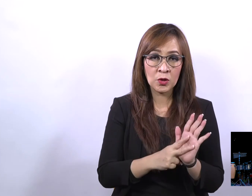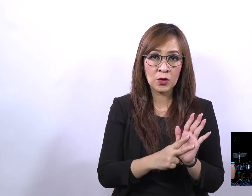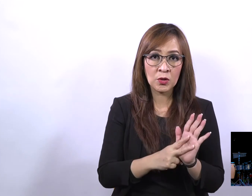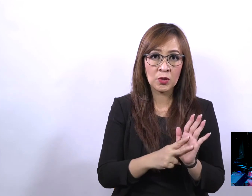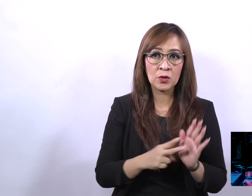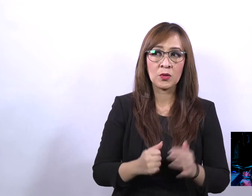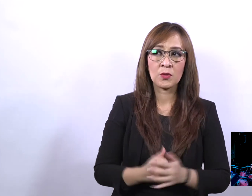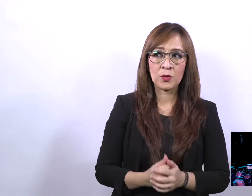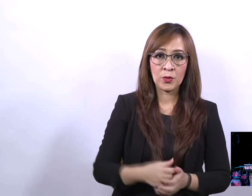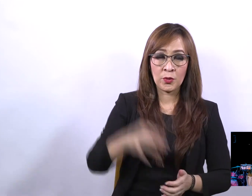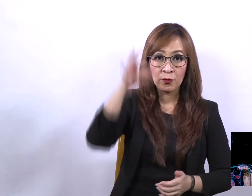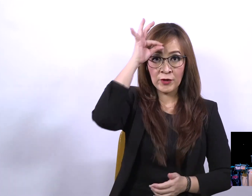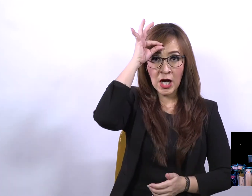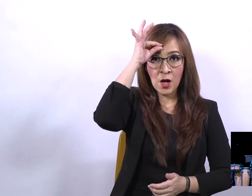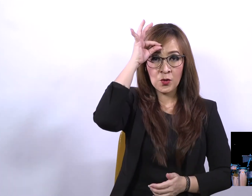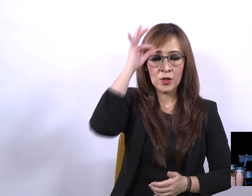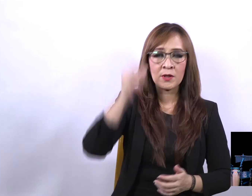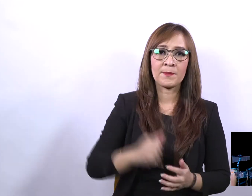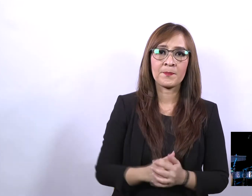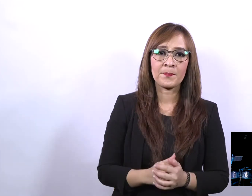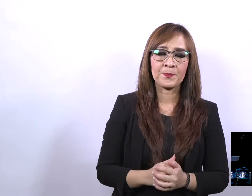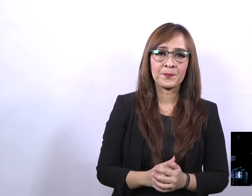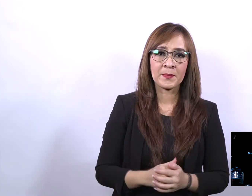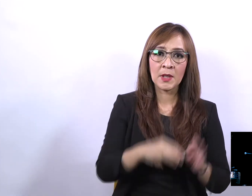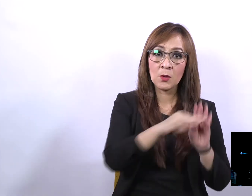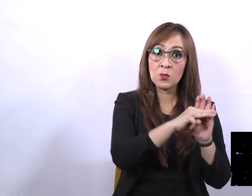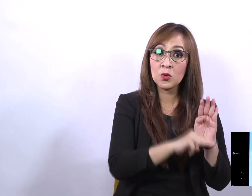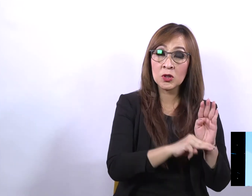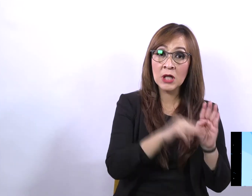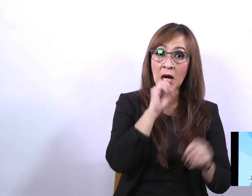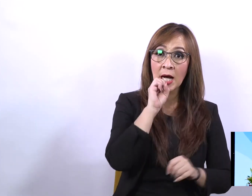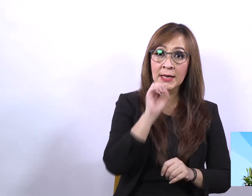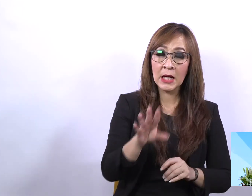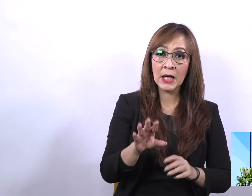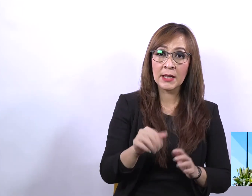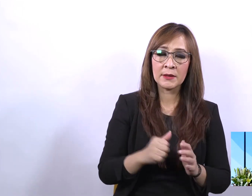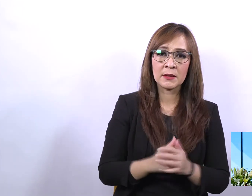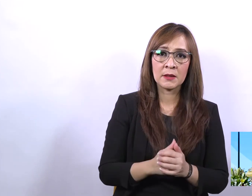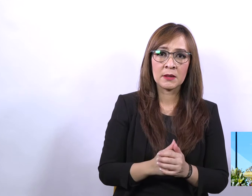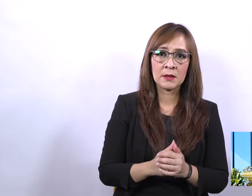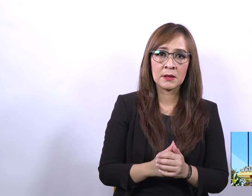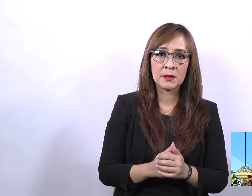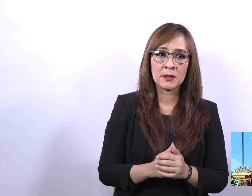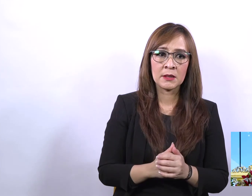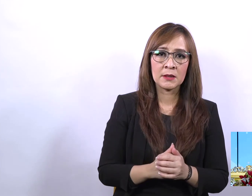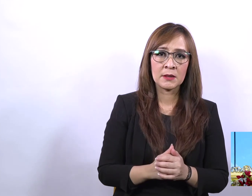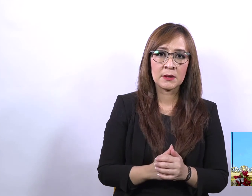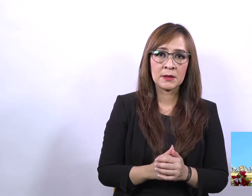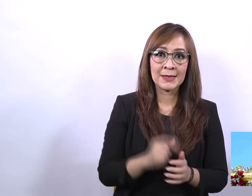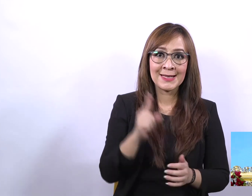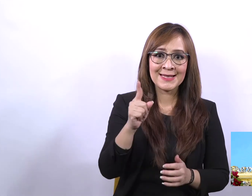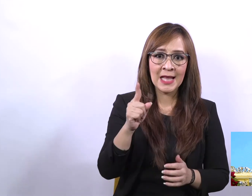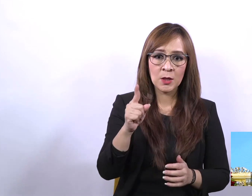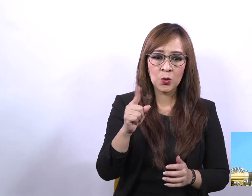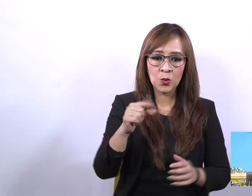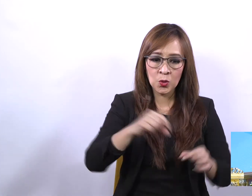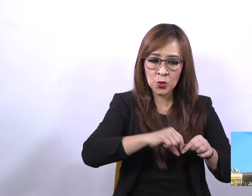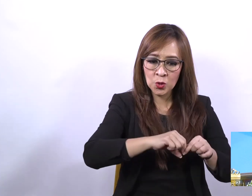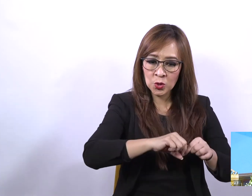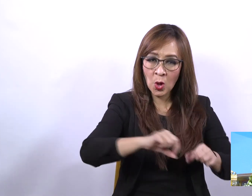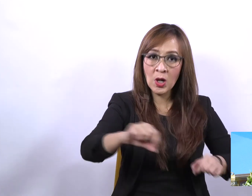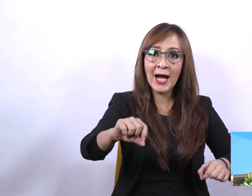What is in your hands lalu Musa bilang Eropa stick sepotong akar sepotong